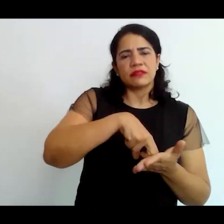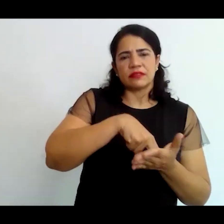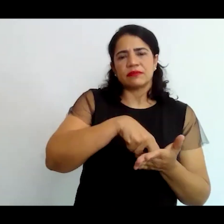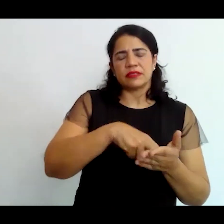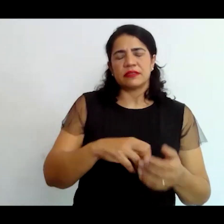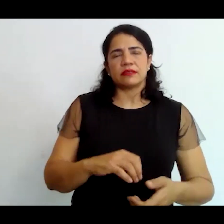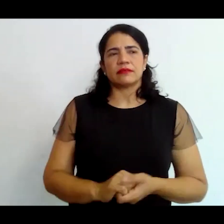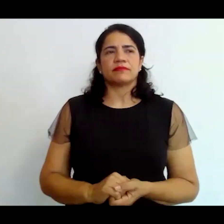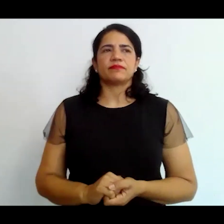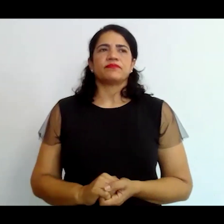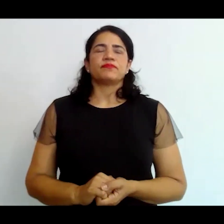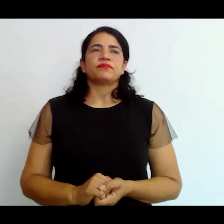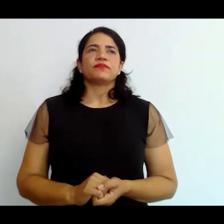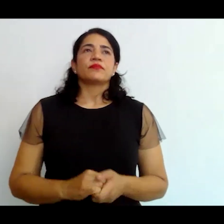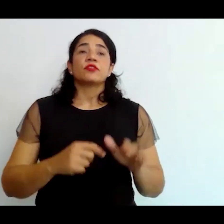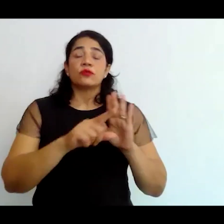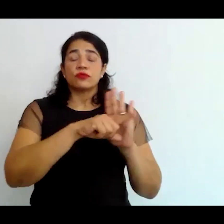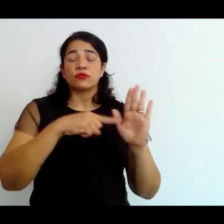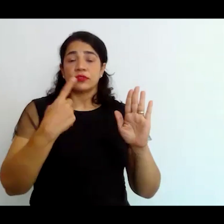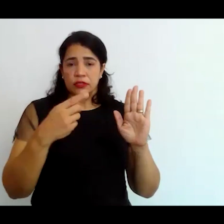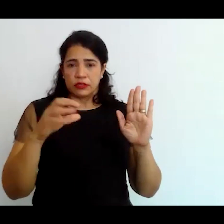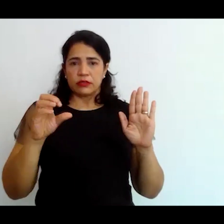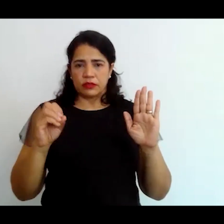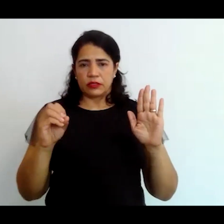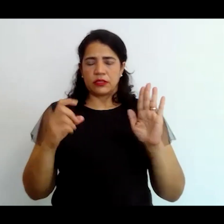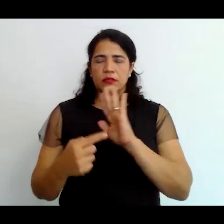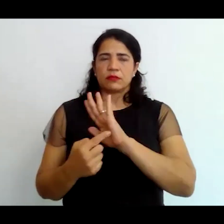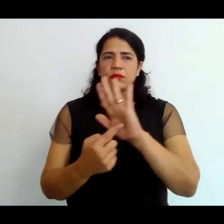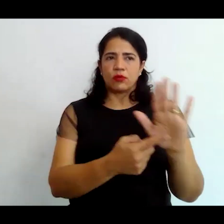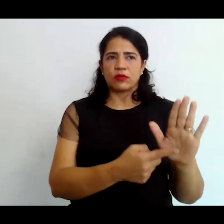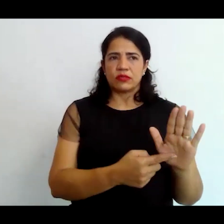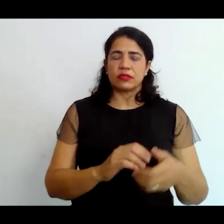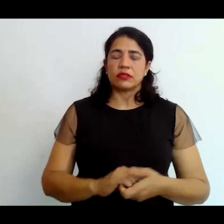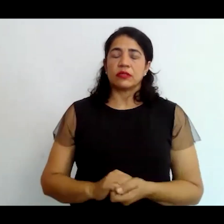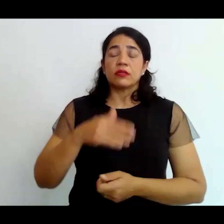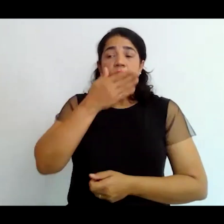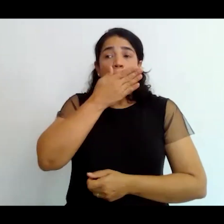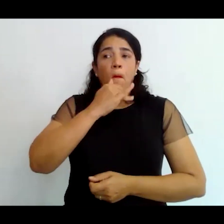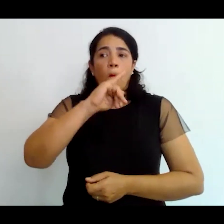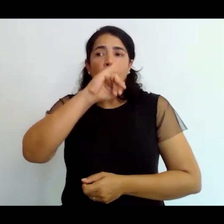lhes parecia. Deus, porém, nos disciplina para